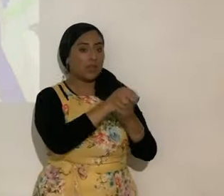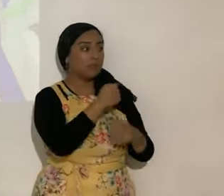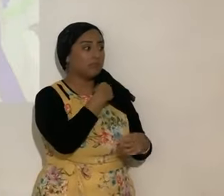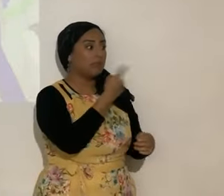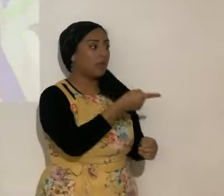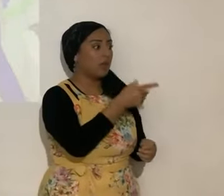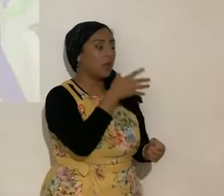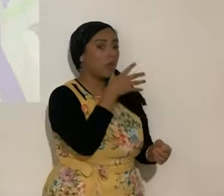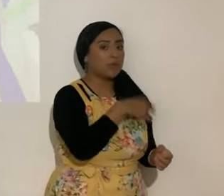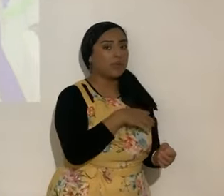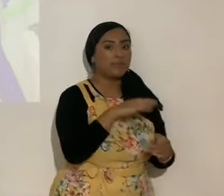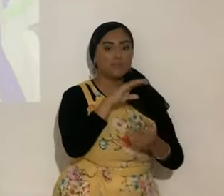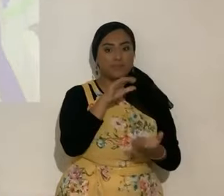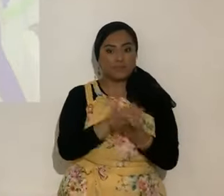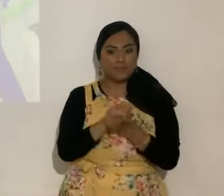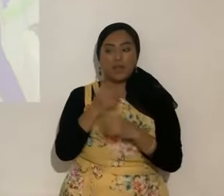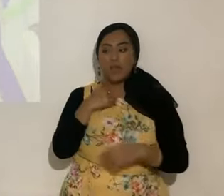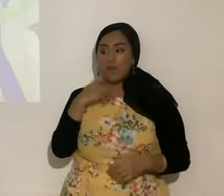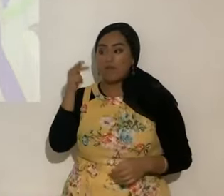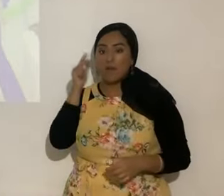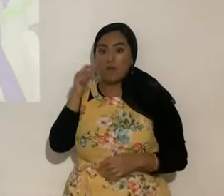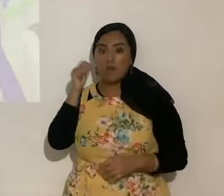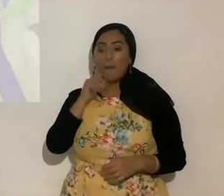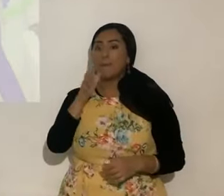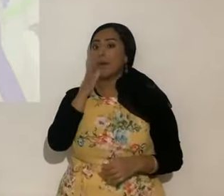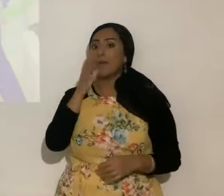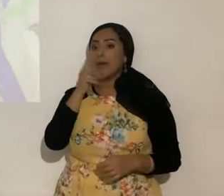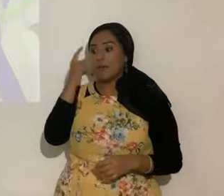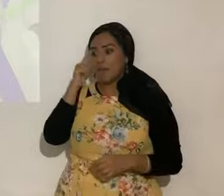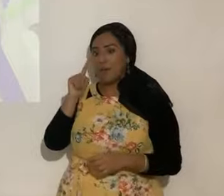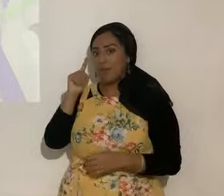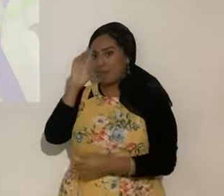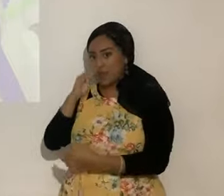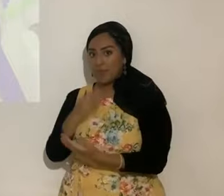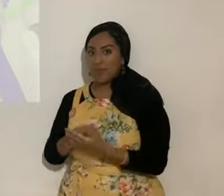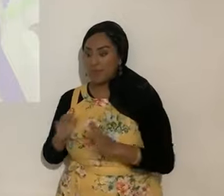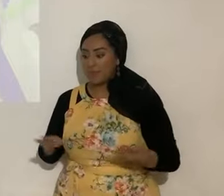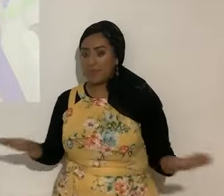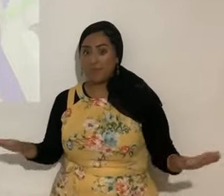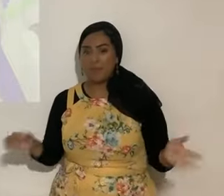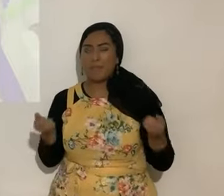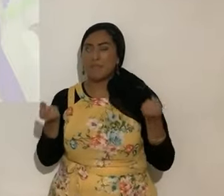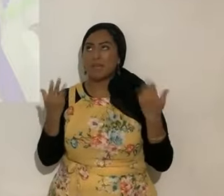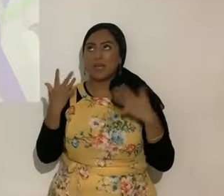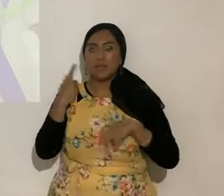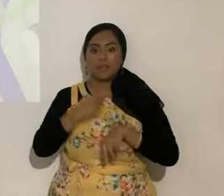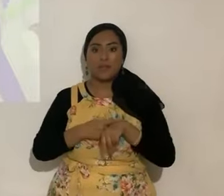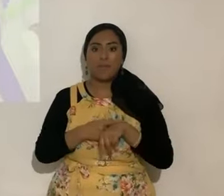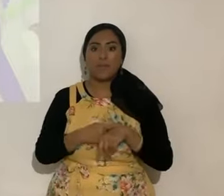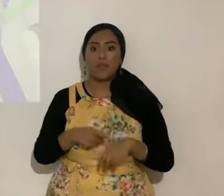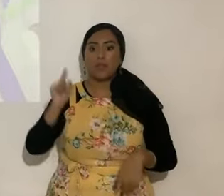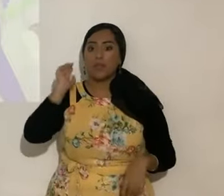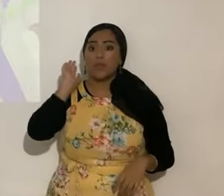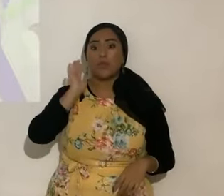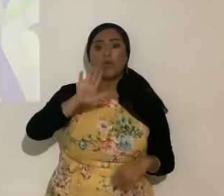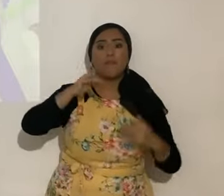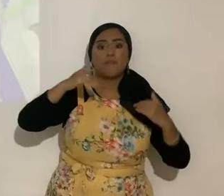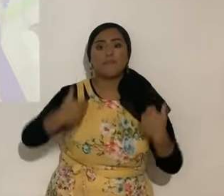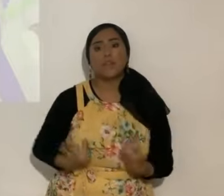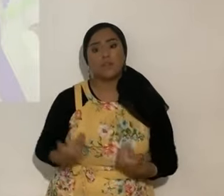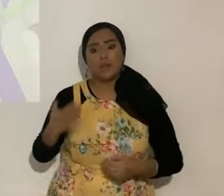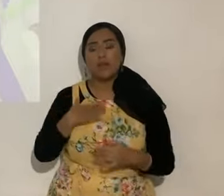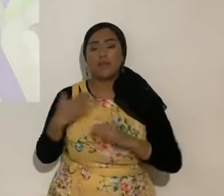en matrimonios. Lo he oído de la madre a los hijos. Pero muchísimas veces, por tu culpa me estoy